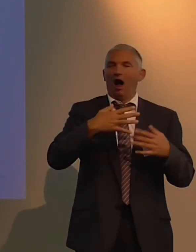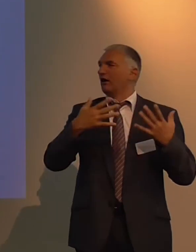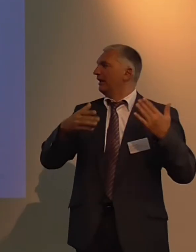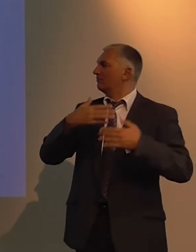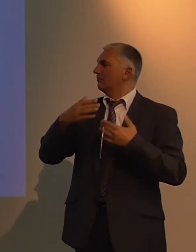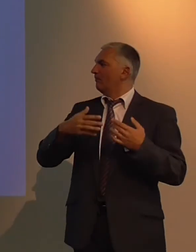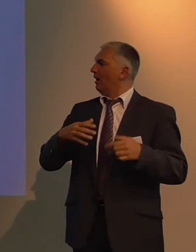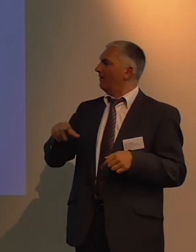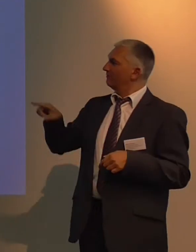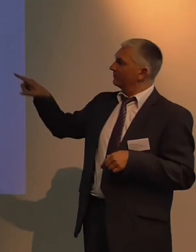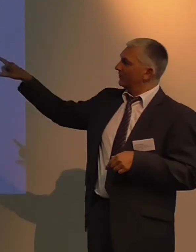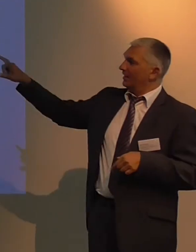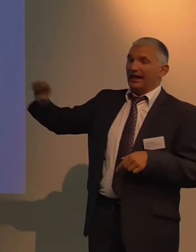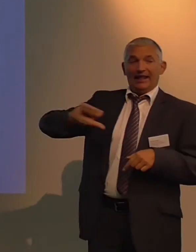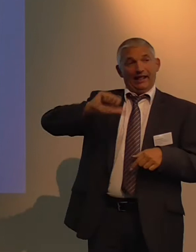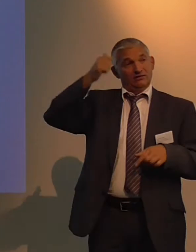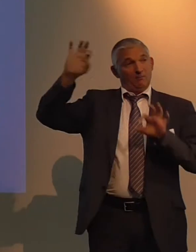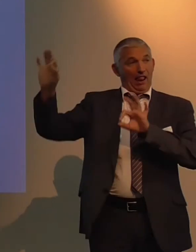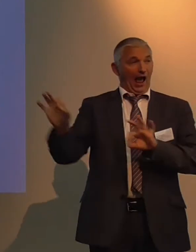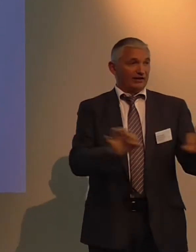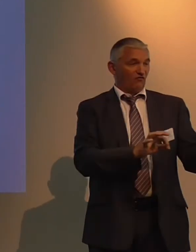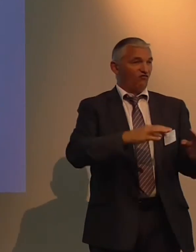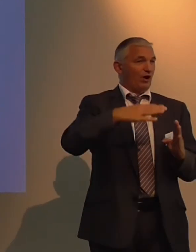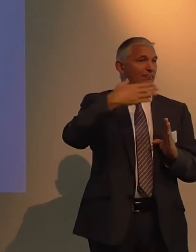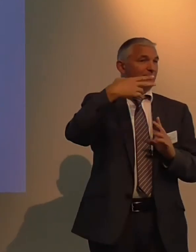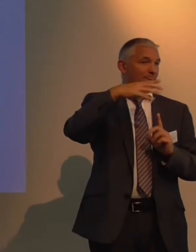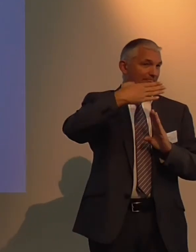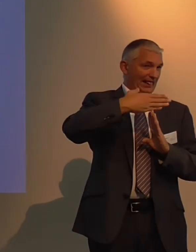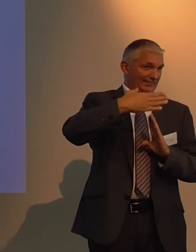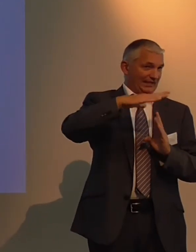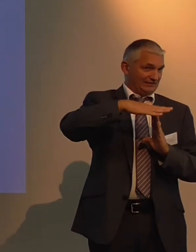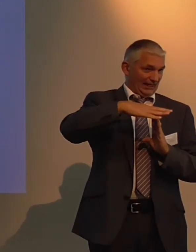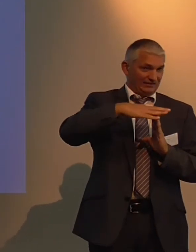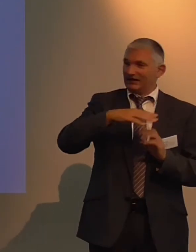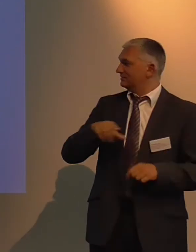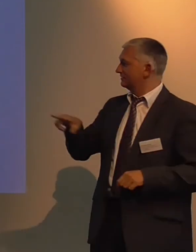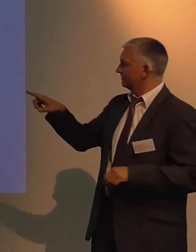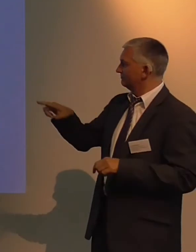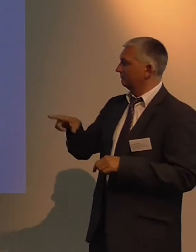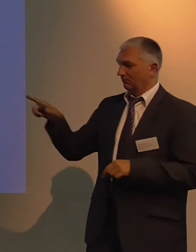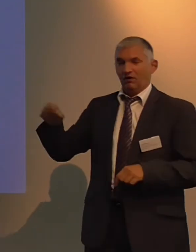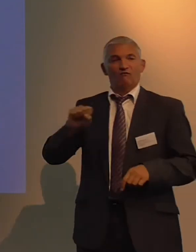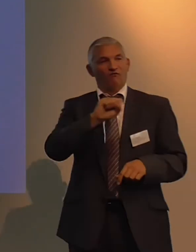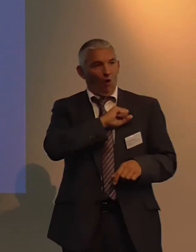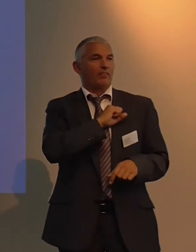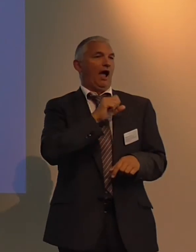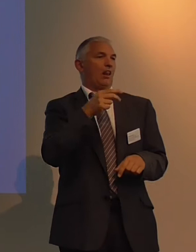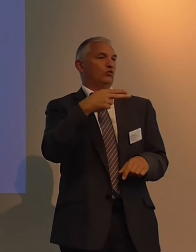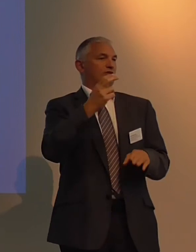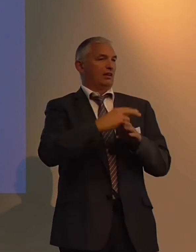Untertitel, die fest eingeblendet worden sind, hat man das erste Mal Teletext eingeführt. Und der